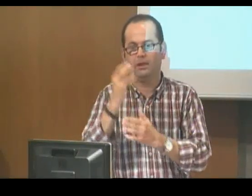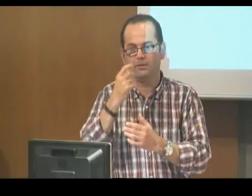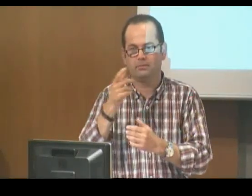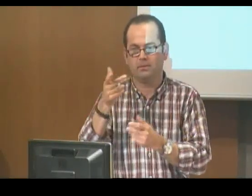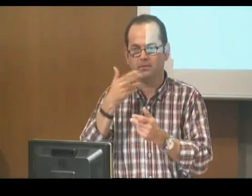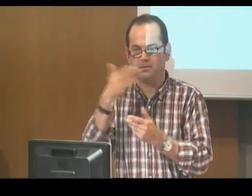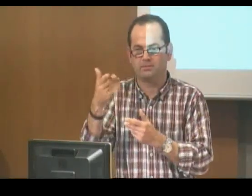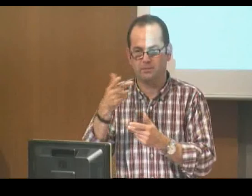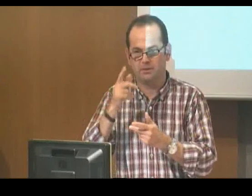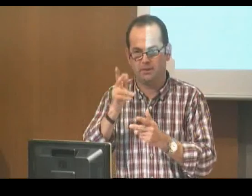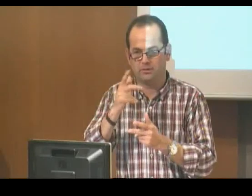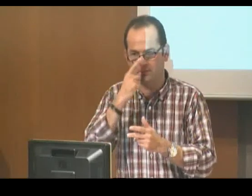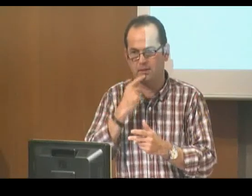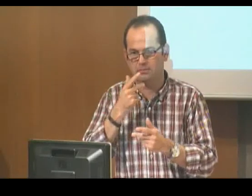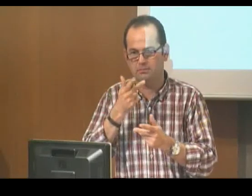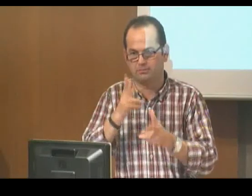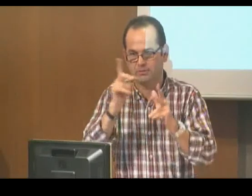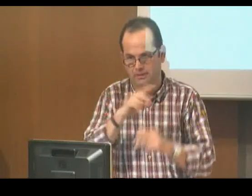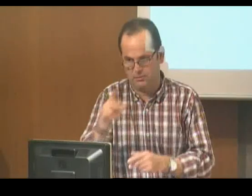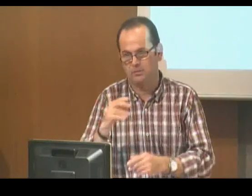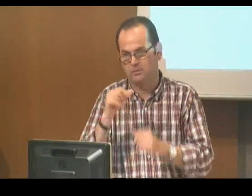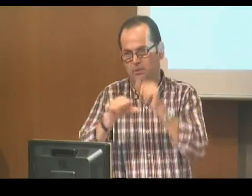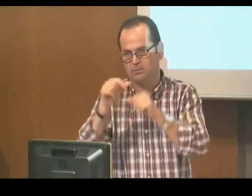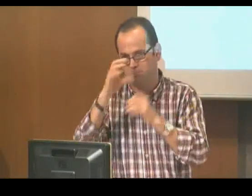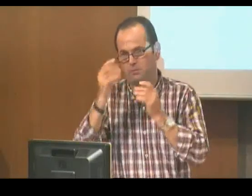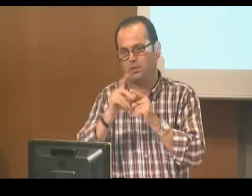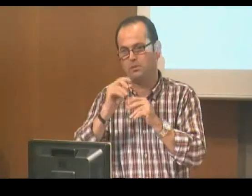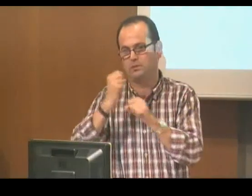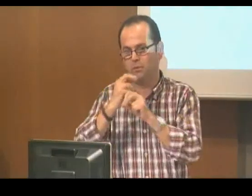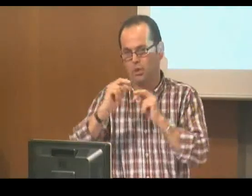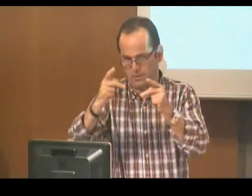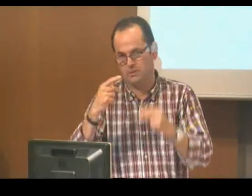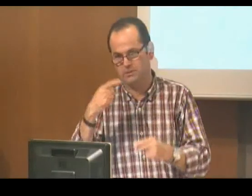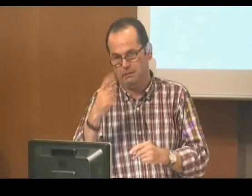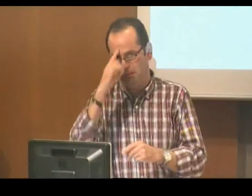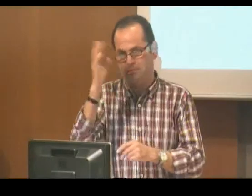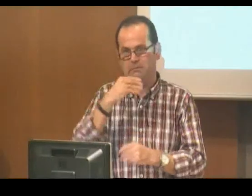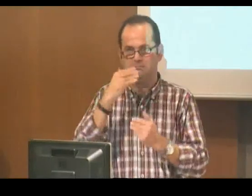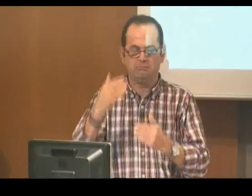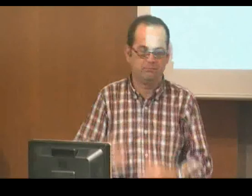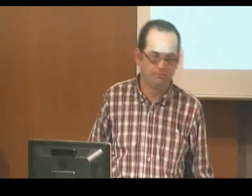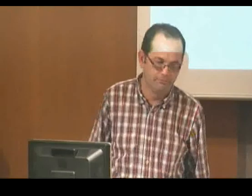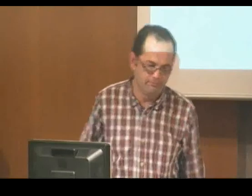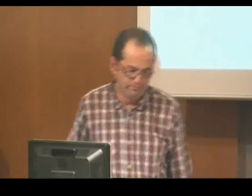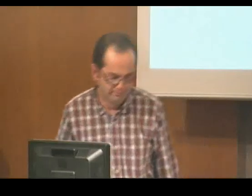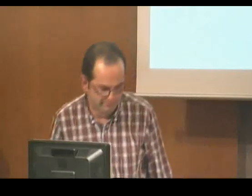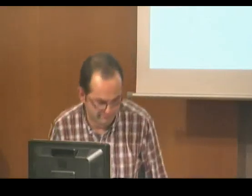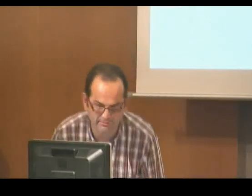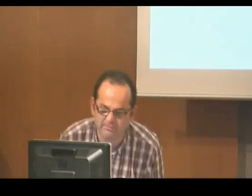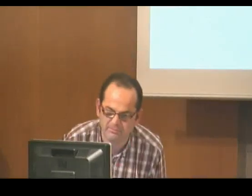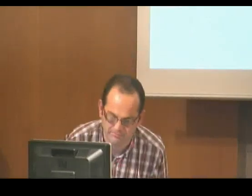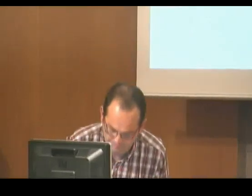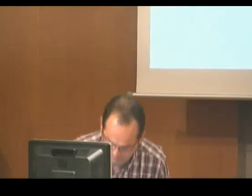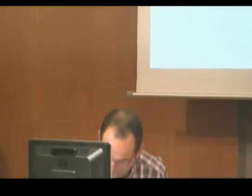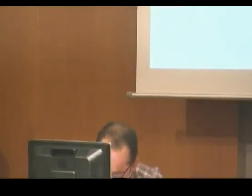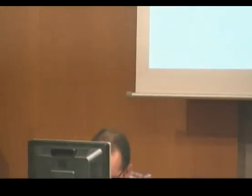que ens ajudarà per investigar. I clar, si és una bona idea, estudiarem la possibilitat de demanar permís als intèrprets perquè ens cedeixin la seva